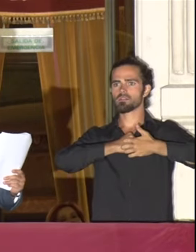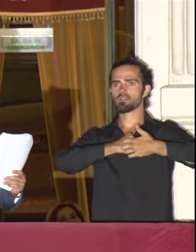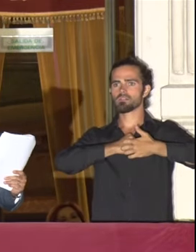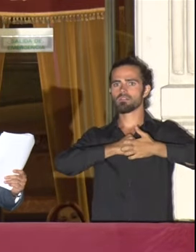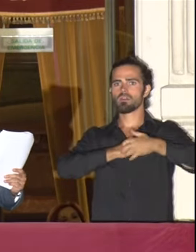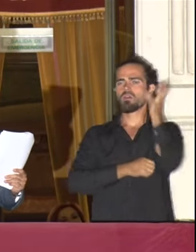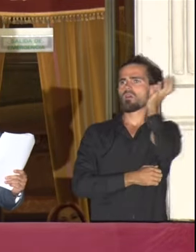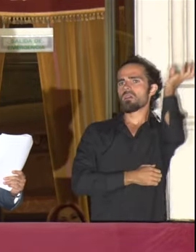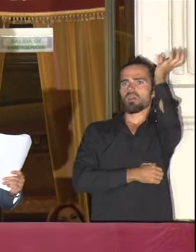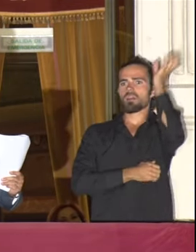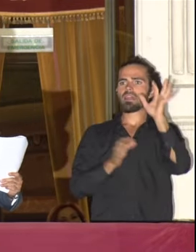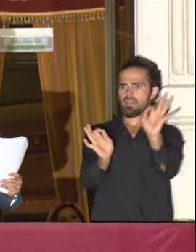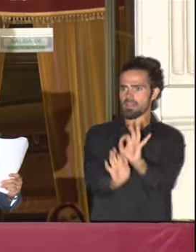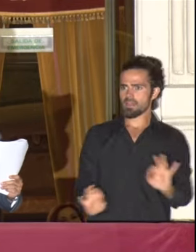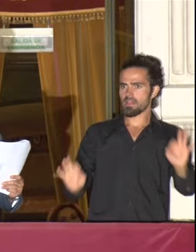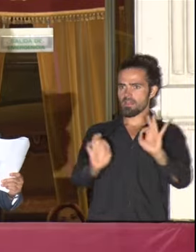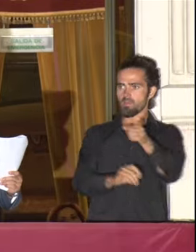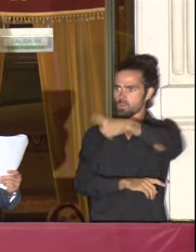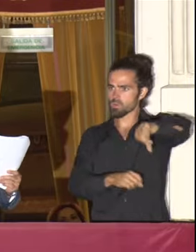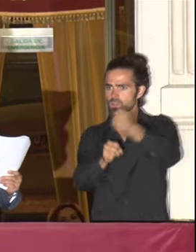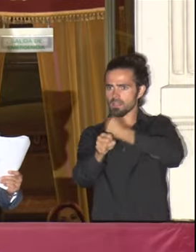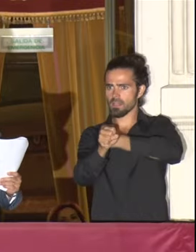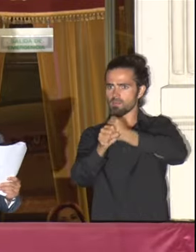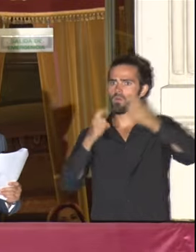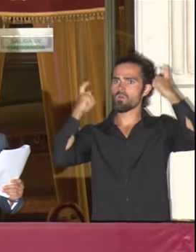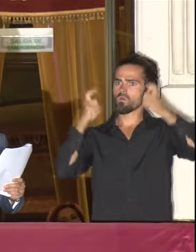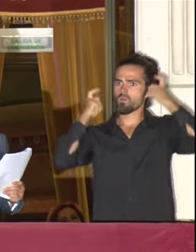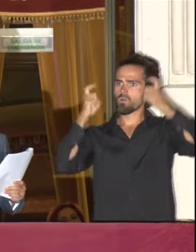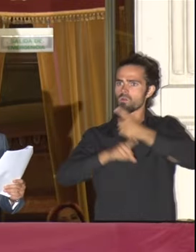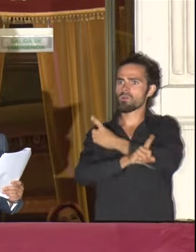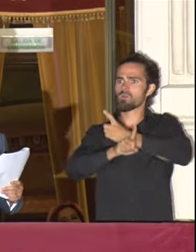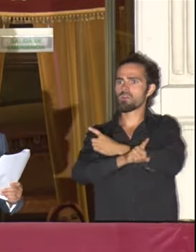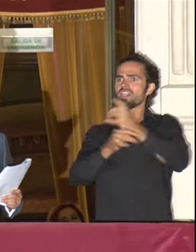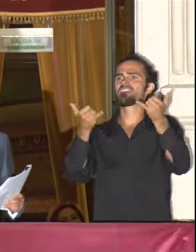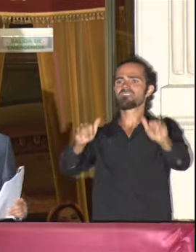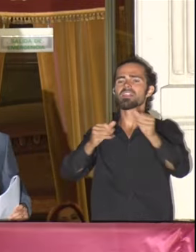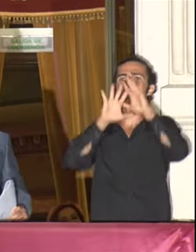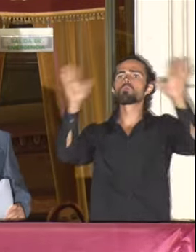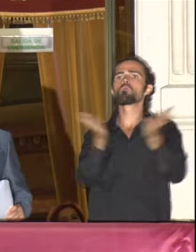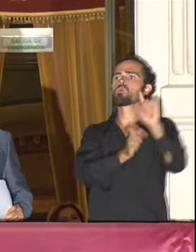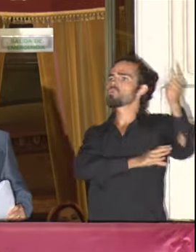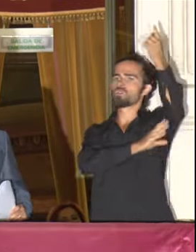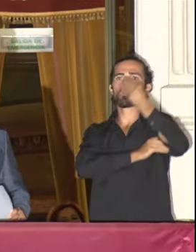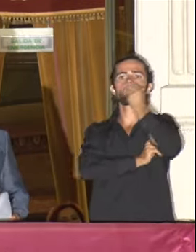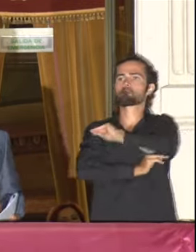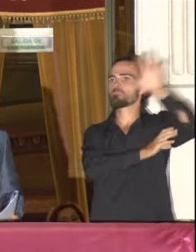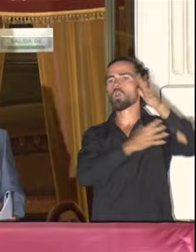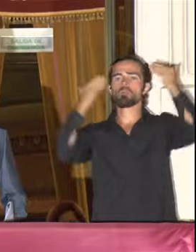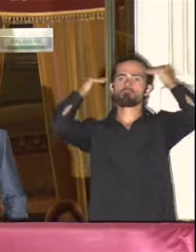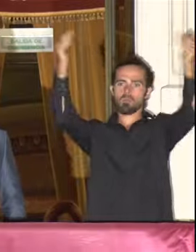alguna, lograr con trabajo y tesón la mejor feria del mundo. ¡Viva la Feria de Albacete!